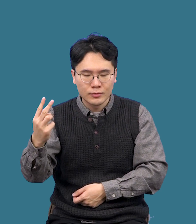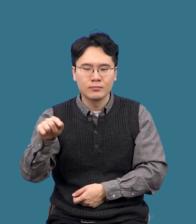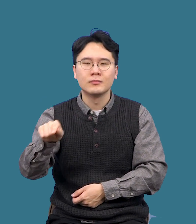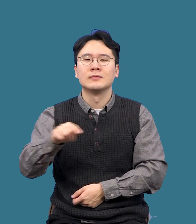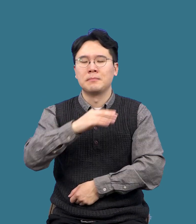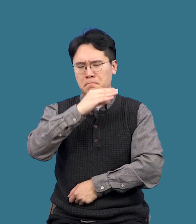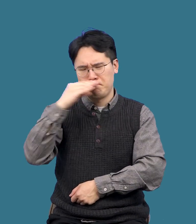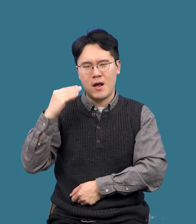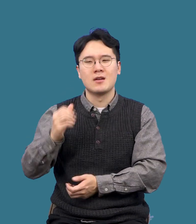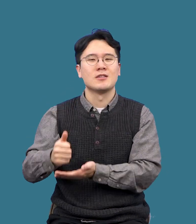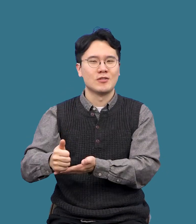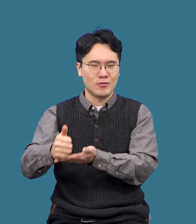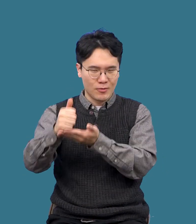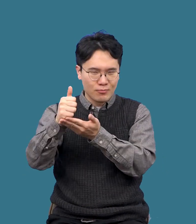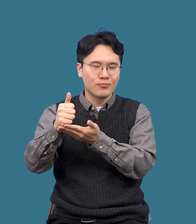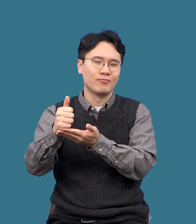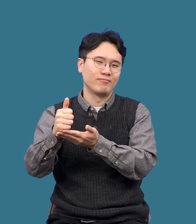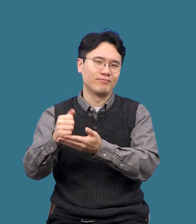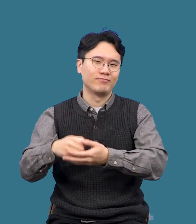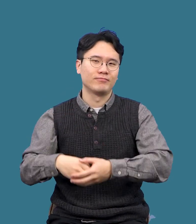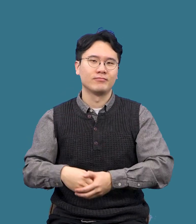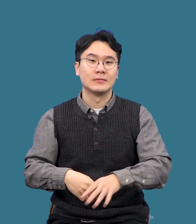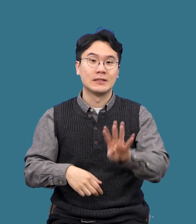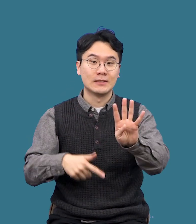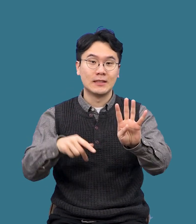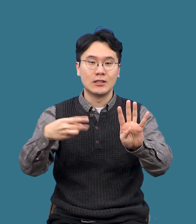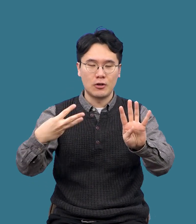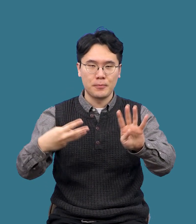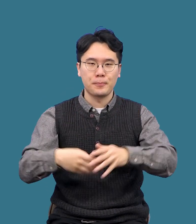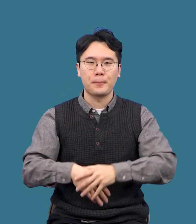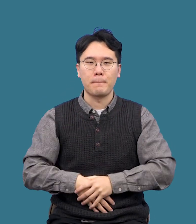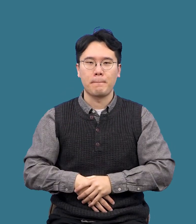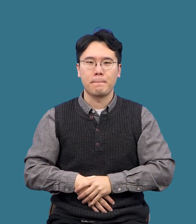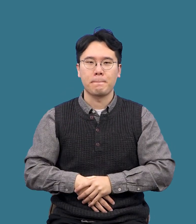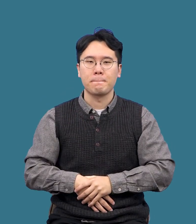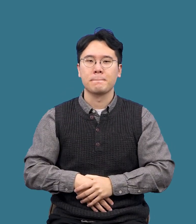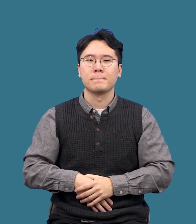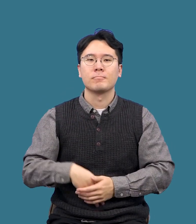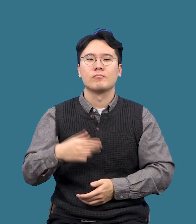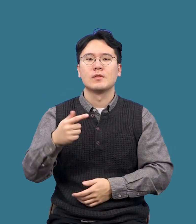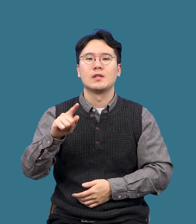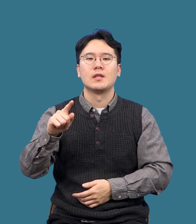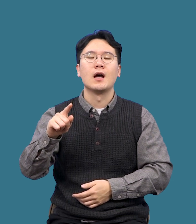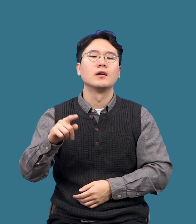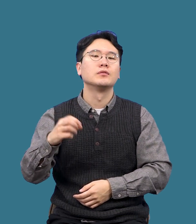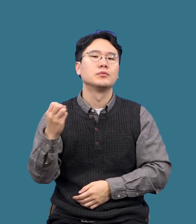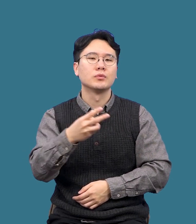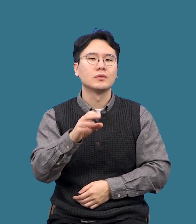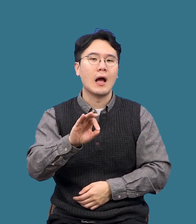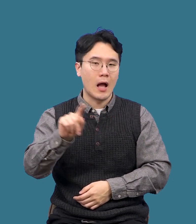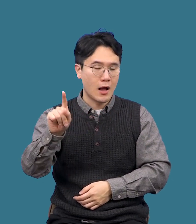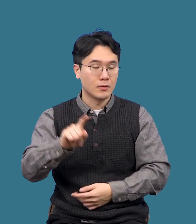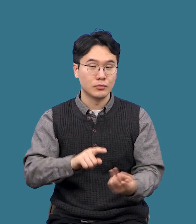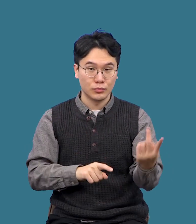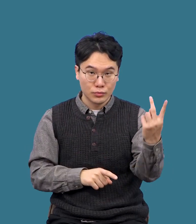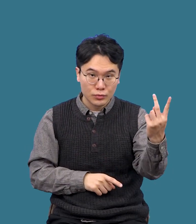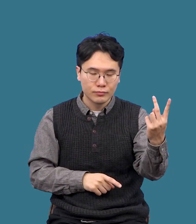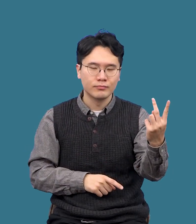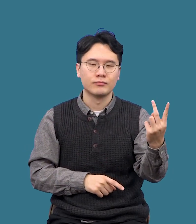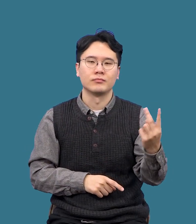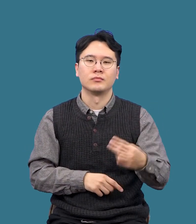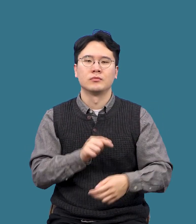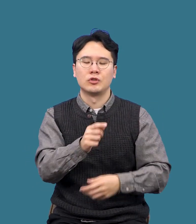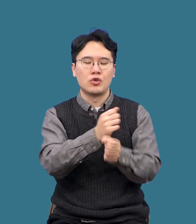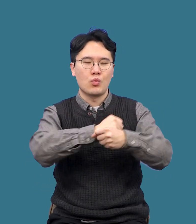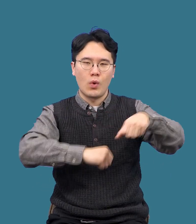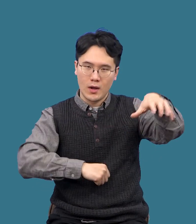4절의 말씀을 한번 다시 읽겠습니다. 본문 4절입니다. 다 같이 시작. 나답과 아비후는 시내